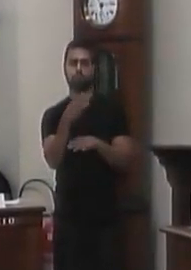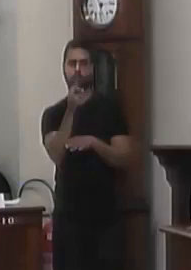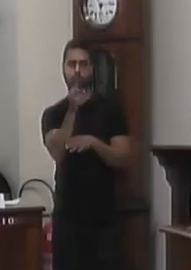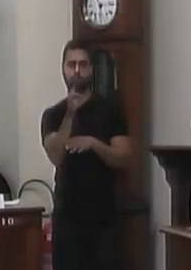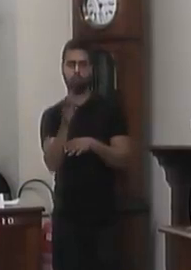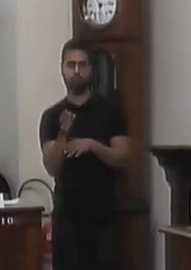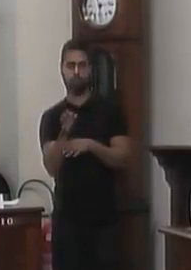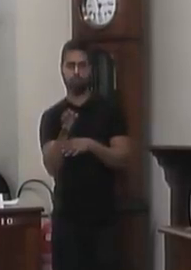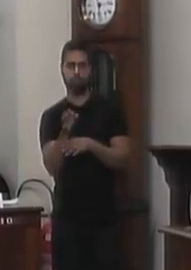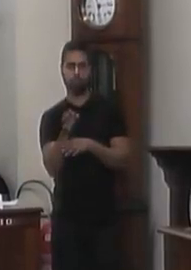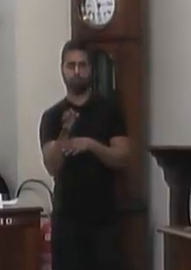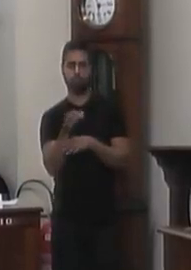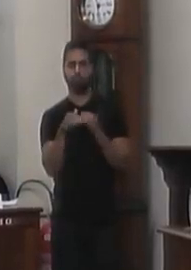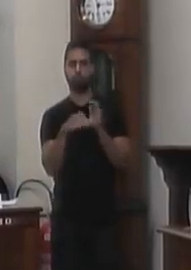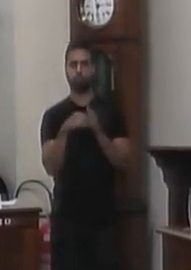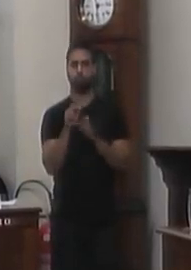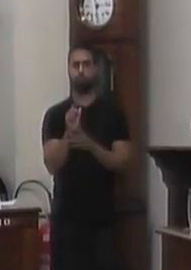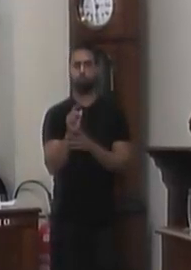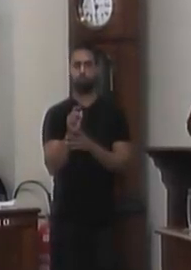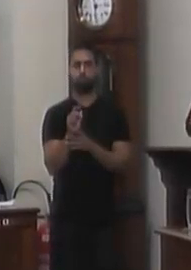da receita corrente líquida.